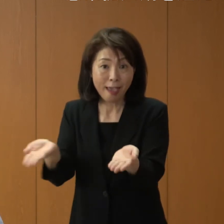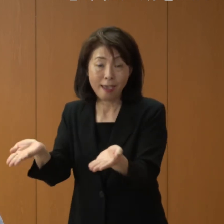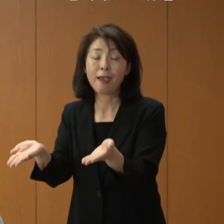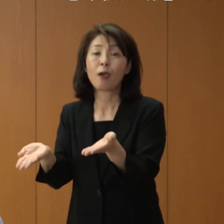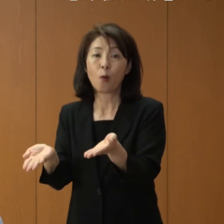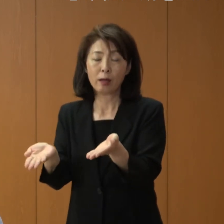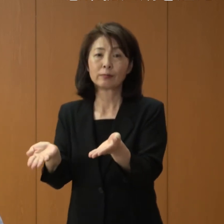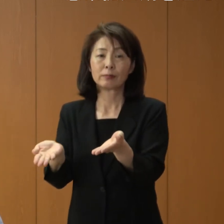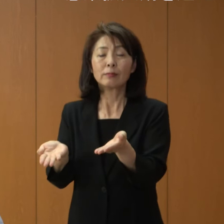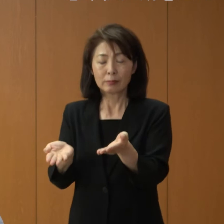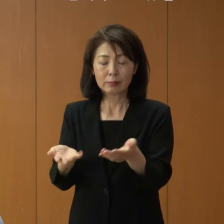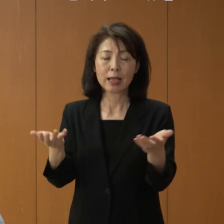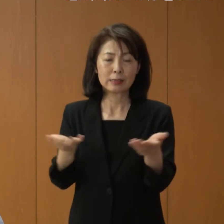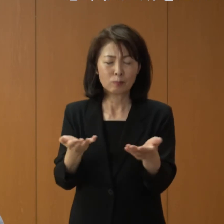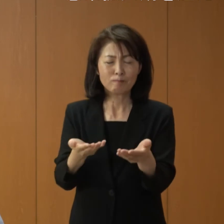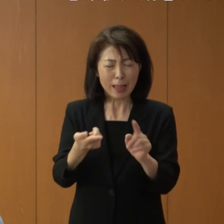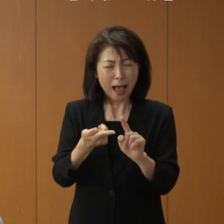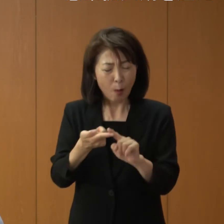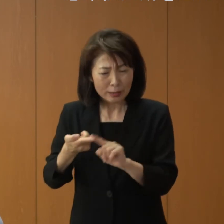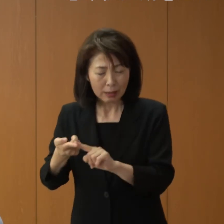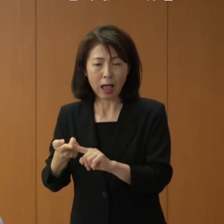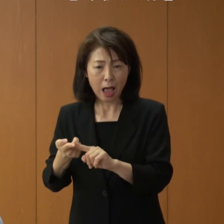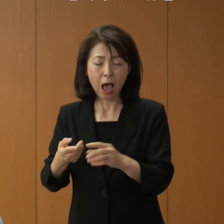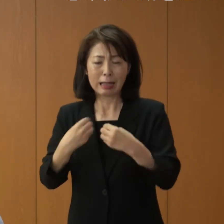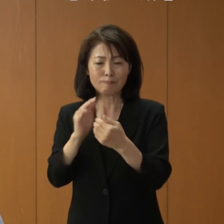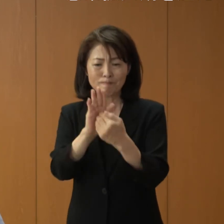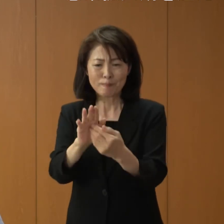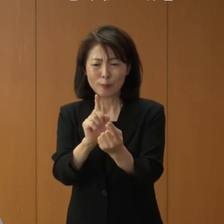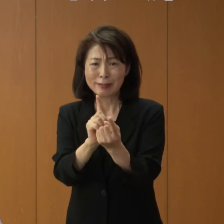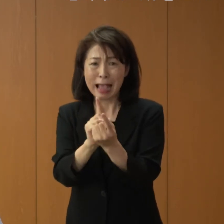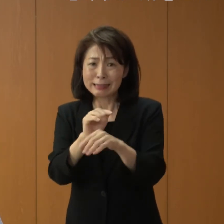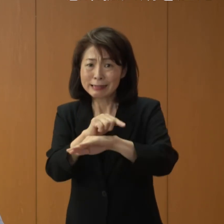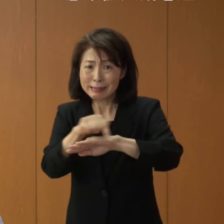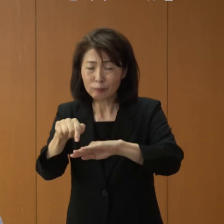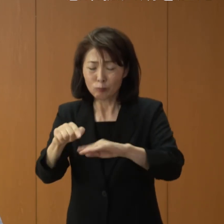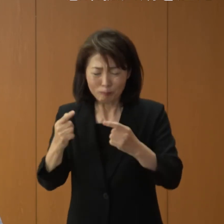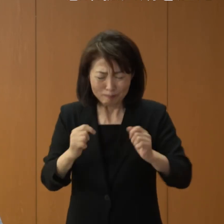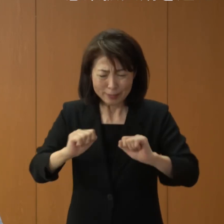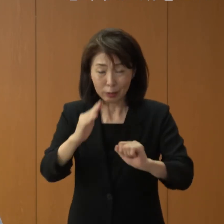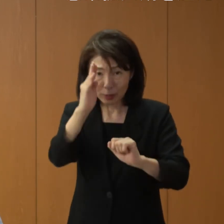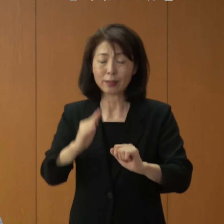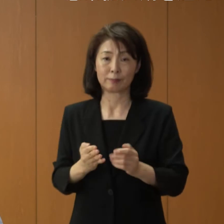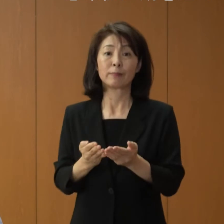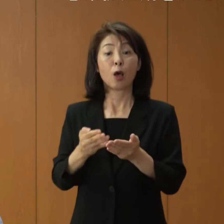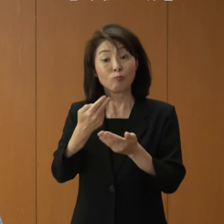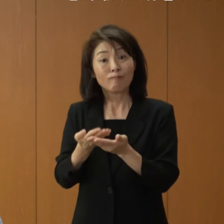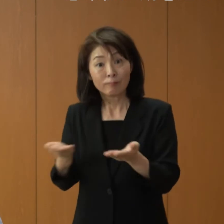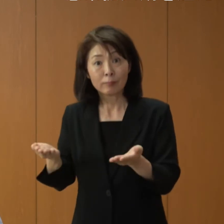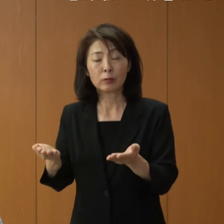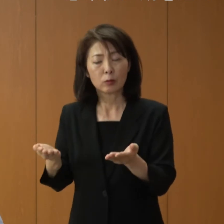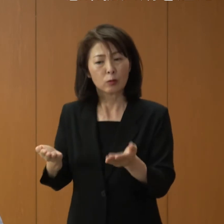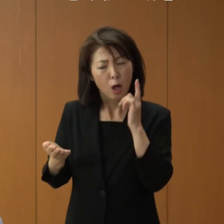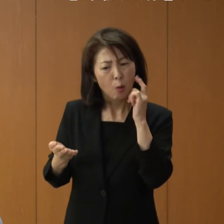はガイドラインの遵守をお願いいたします。2つに、飲食店では少しでも症